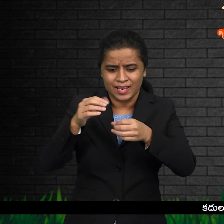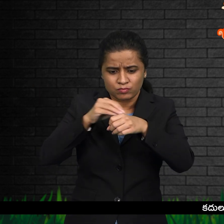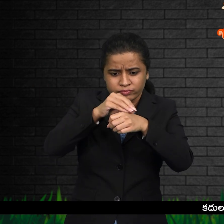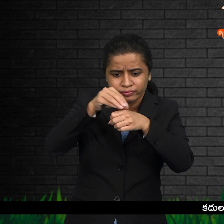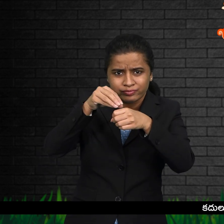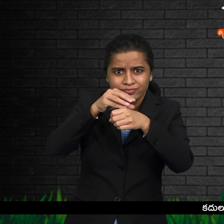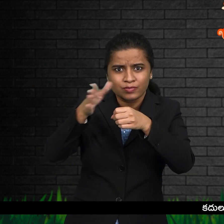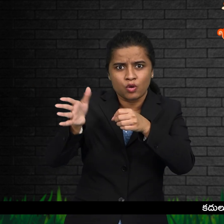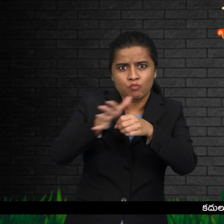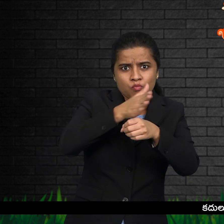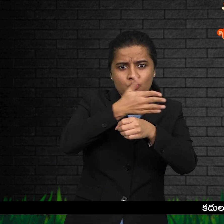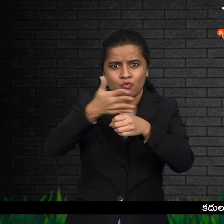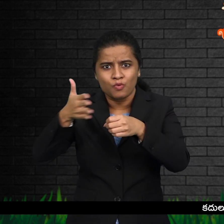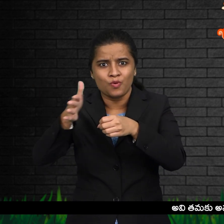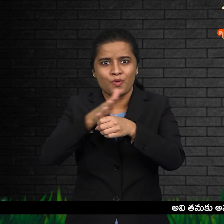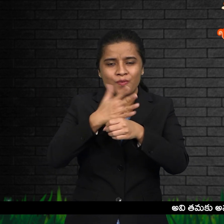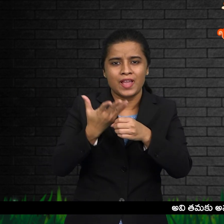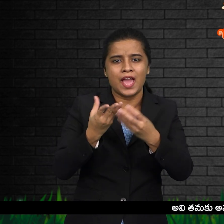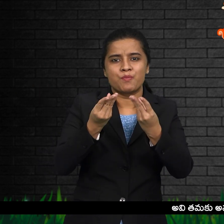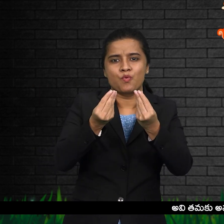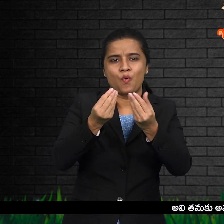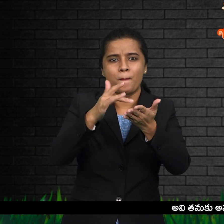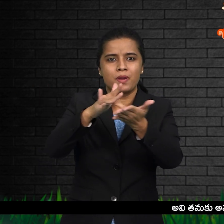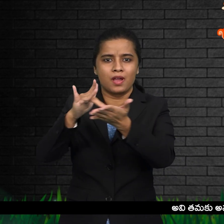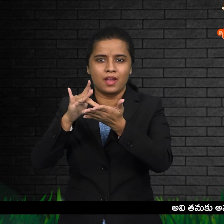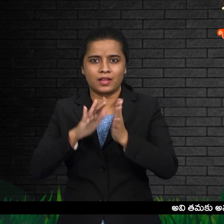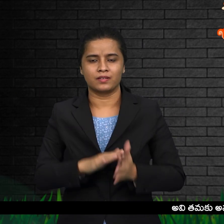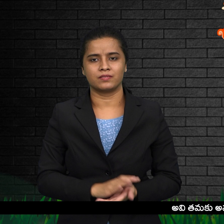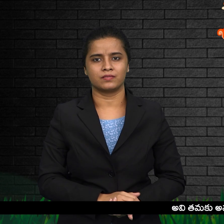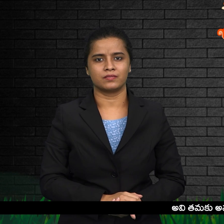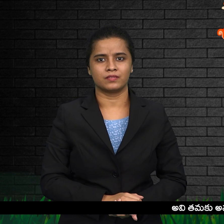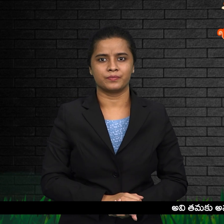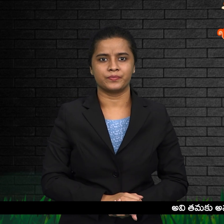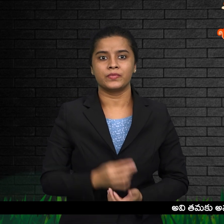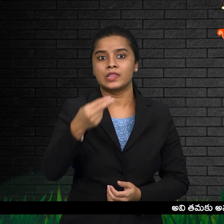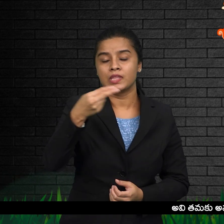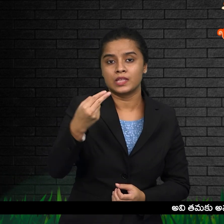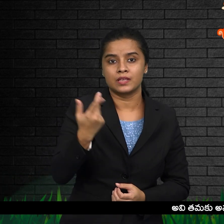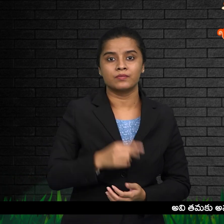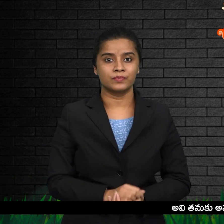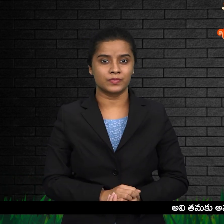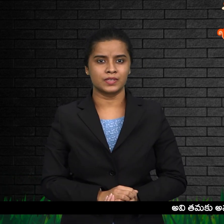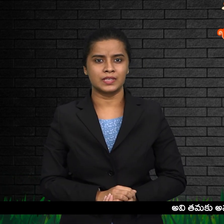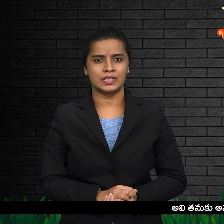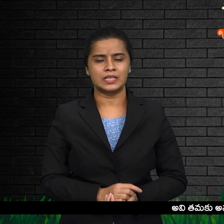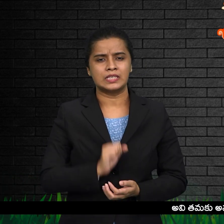గాలిలో కదులుతూ ఉంటాయి. అవి తమకు అనుకూలమైన పరిస్థితులైన